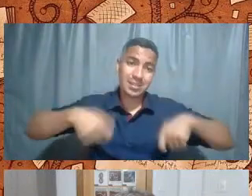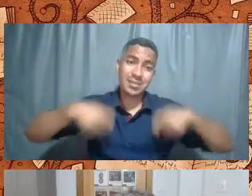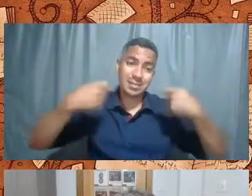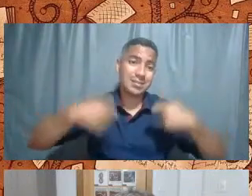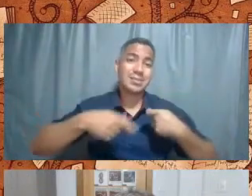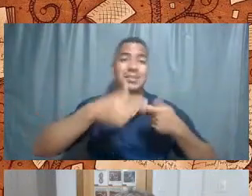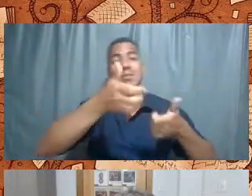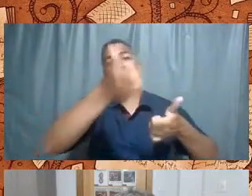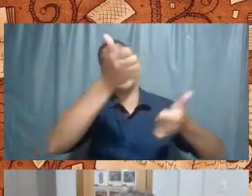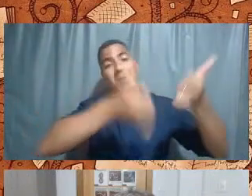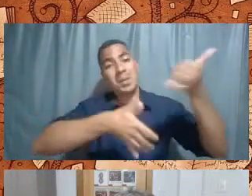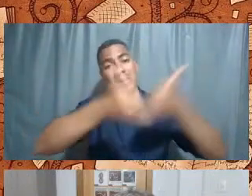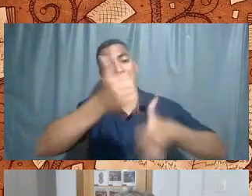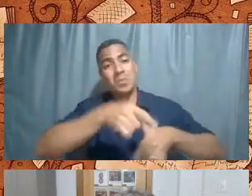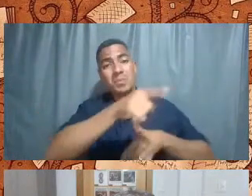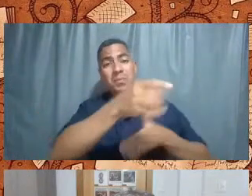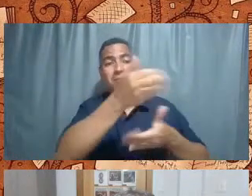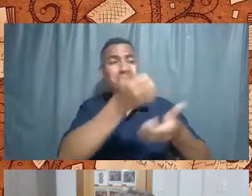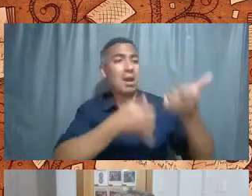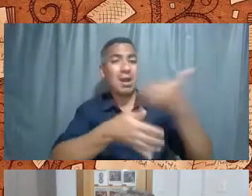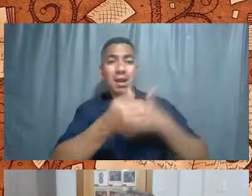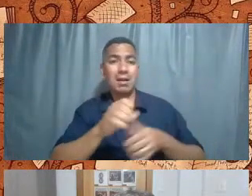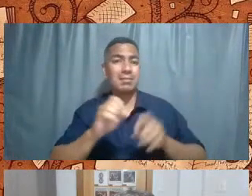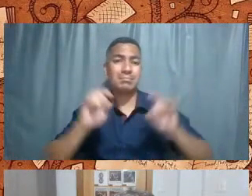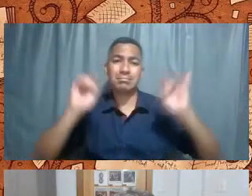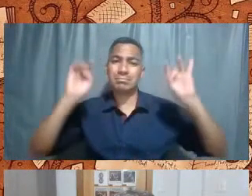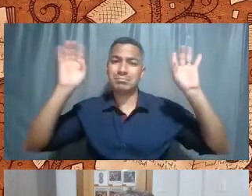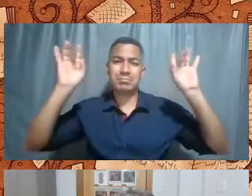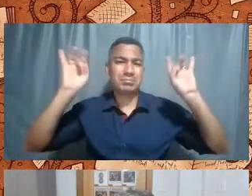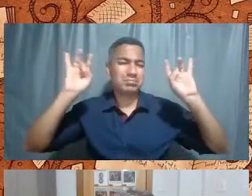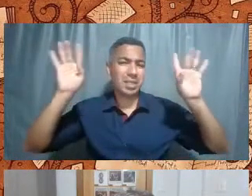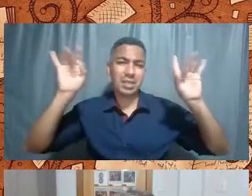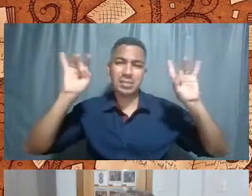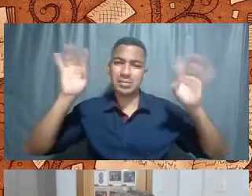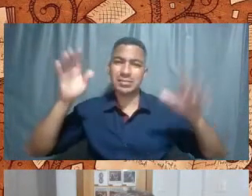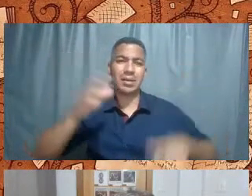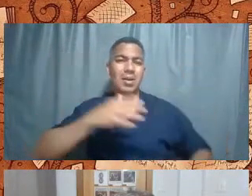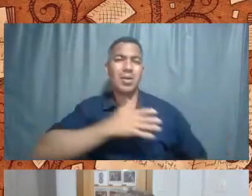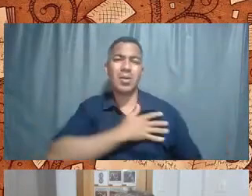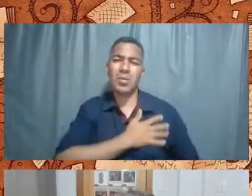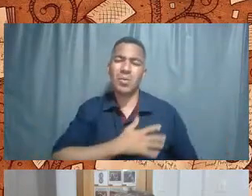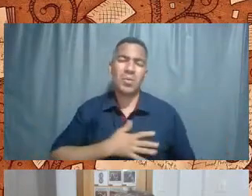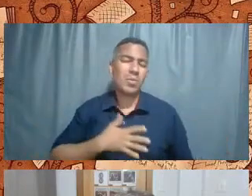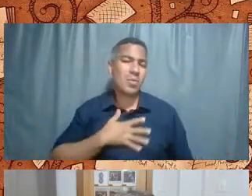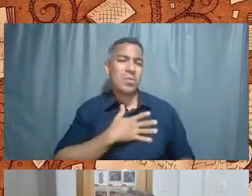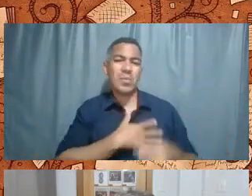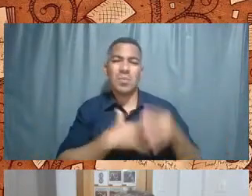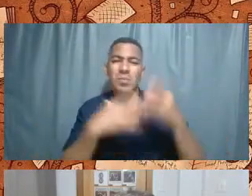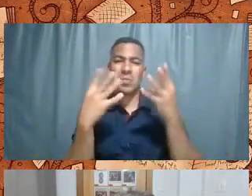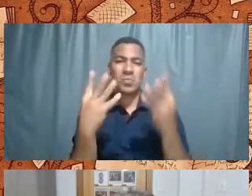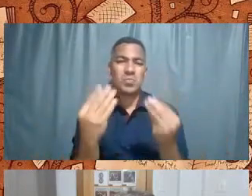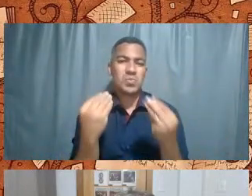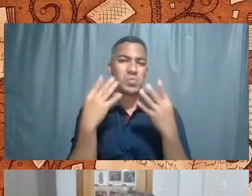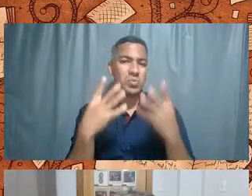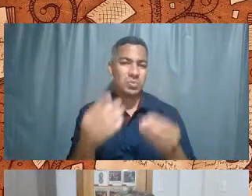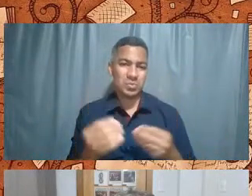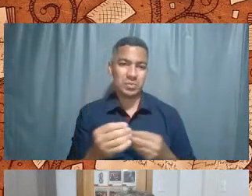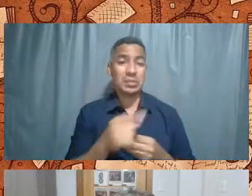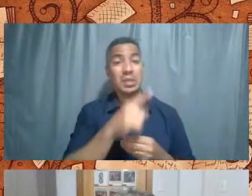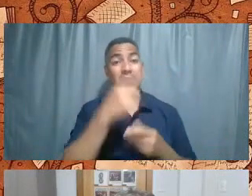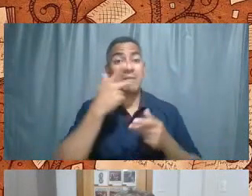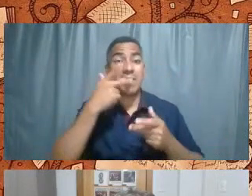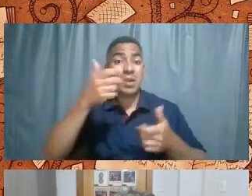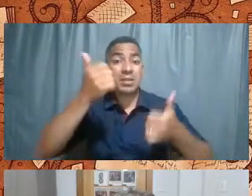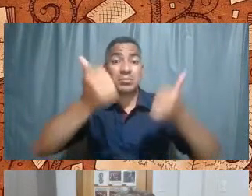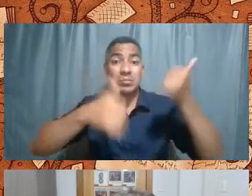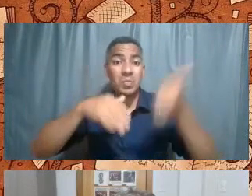maravilhosa. Eu acho que todos que estão assistindo concordam com isso, e a sua última fala acho que fecha,